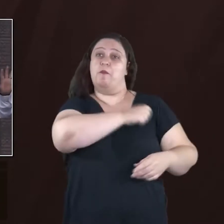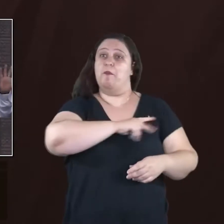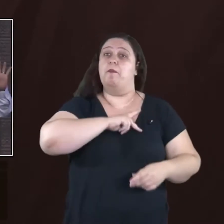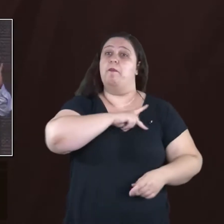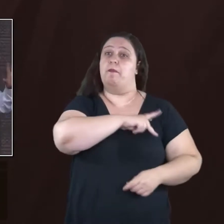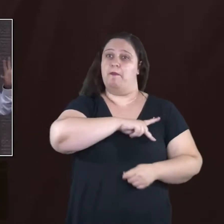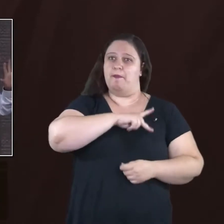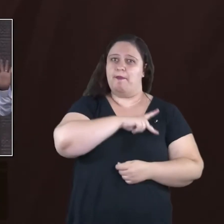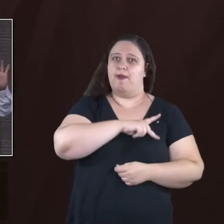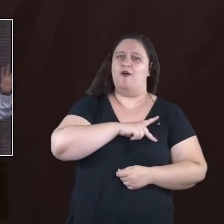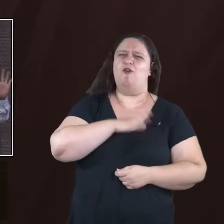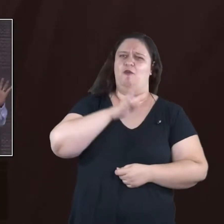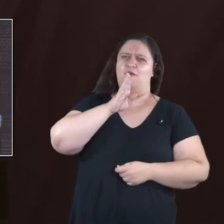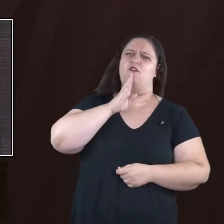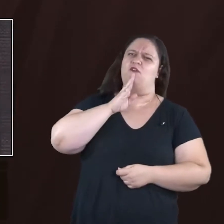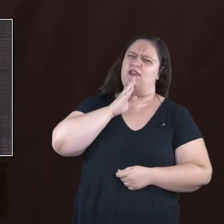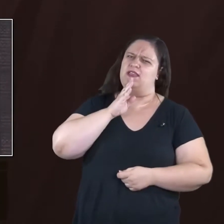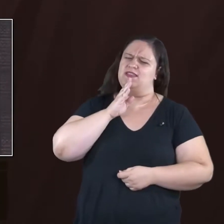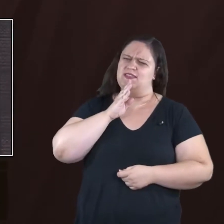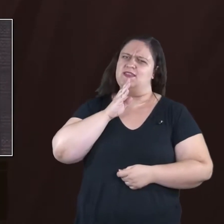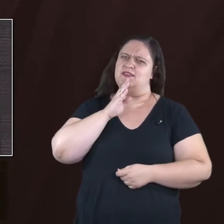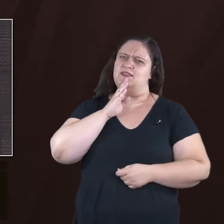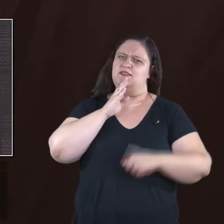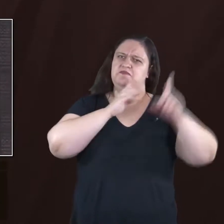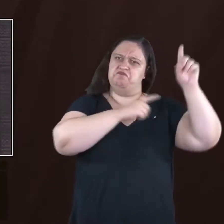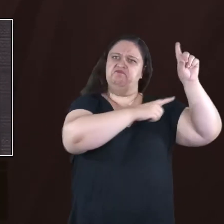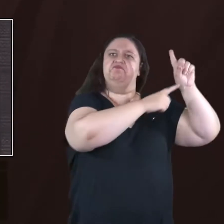mais conheceu a vontade de Deus.